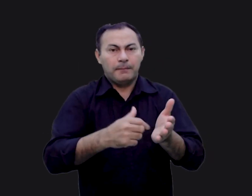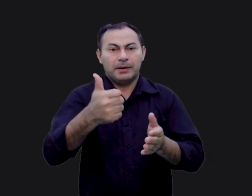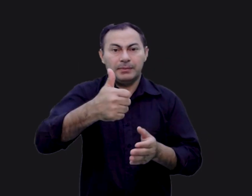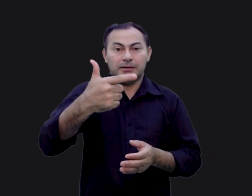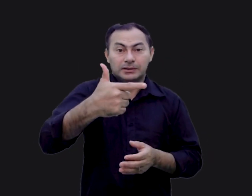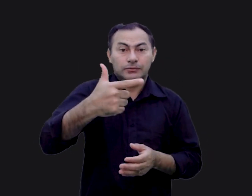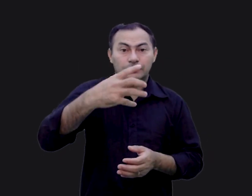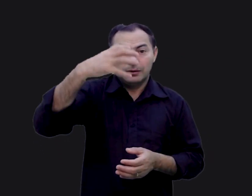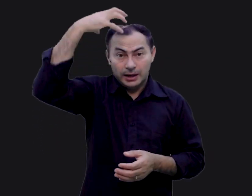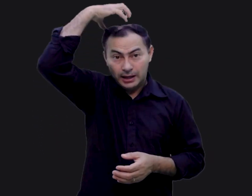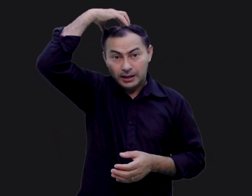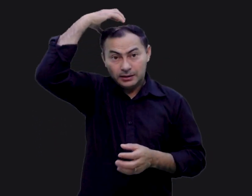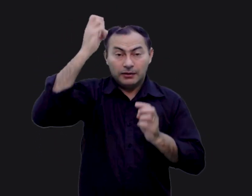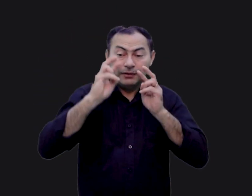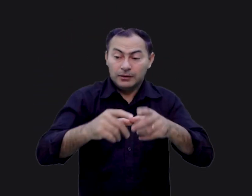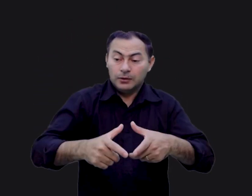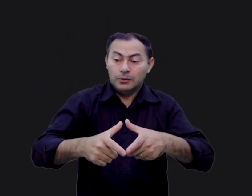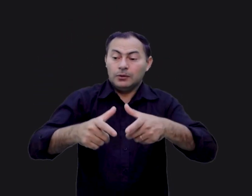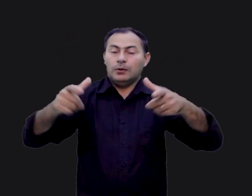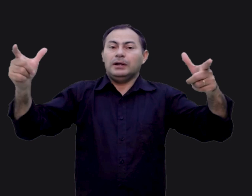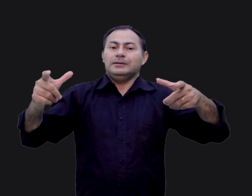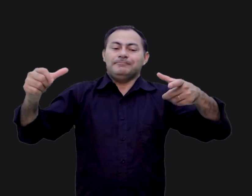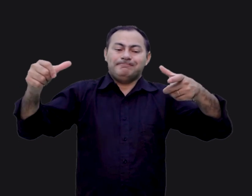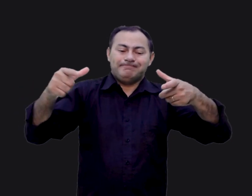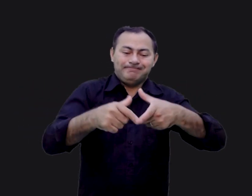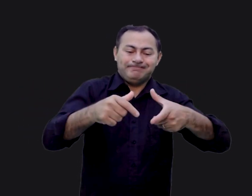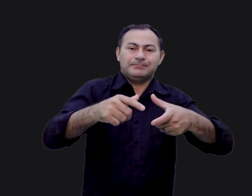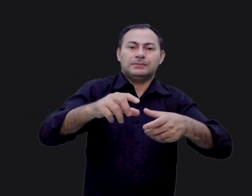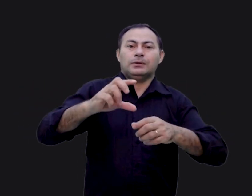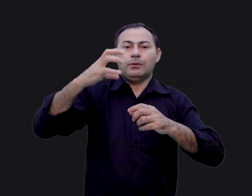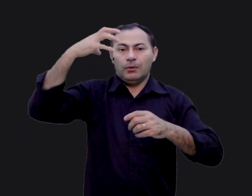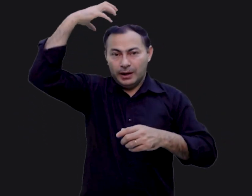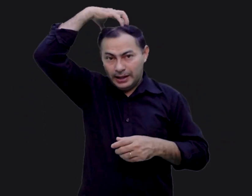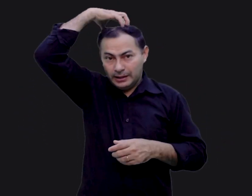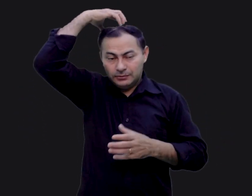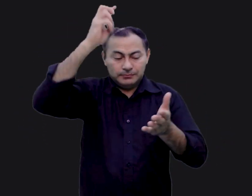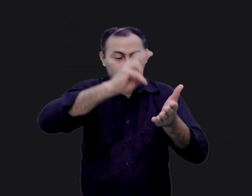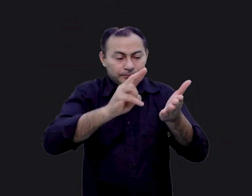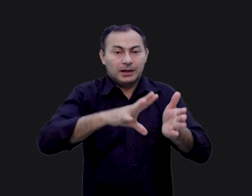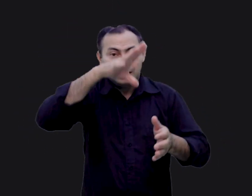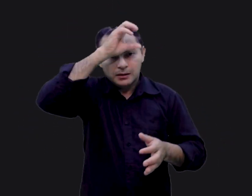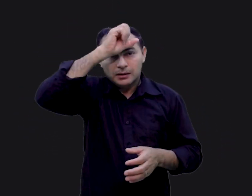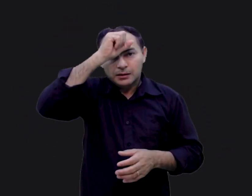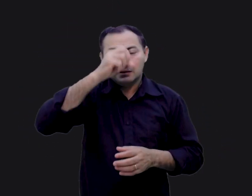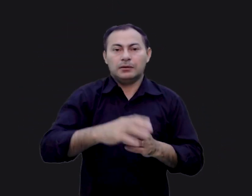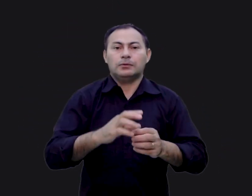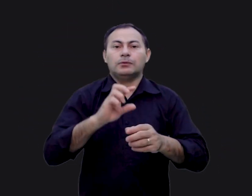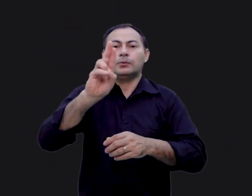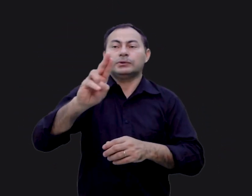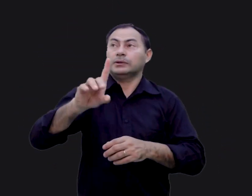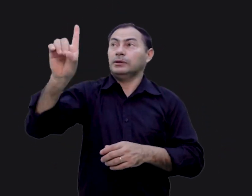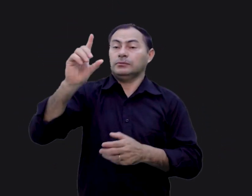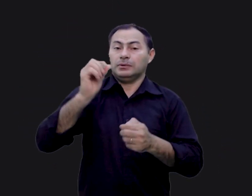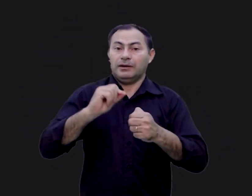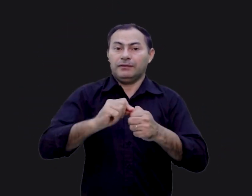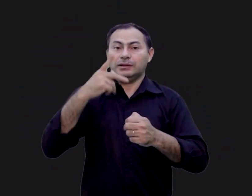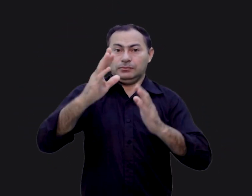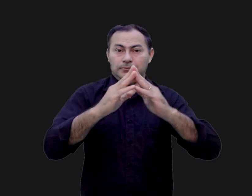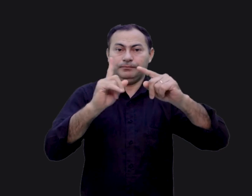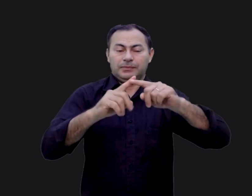de 1º e 2º Reis, observe a ascensão e a queda do reino. Lendo sobre ele, aprendemos a seguinte aplicação. Deus quer fazer de sua